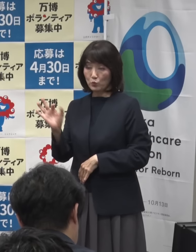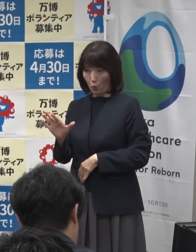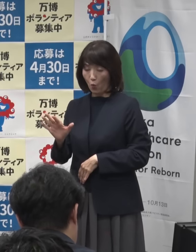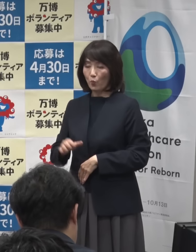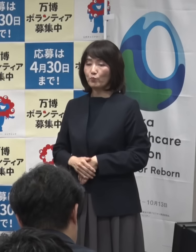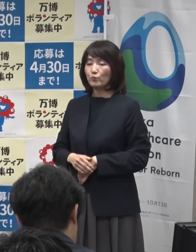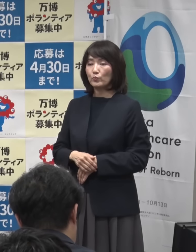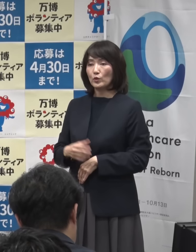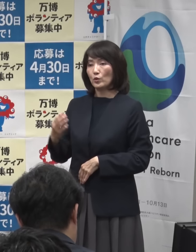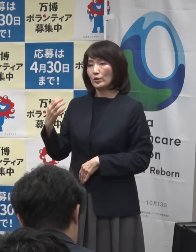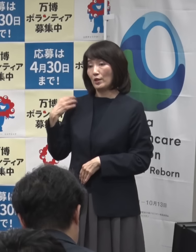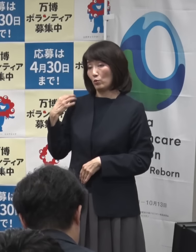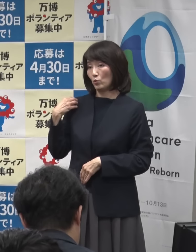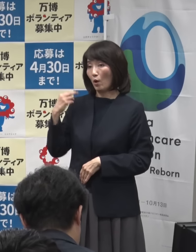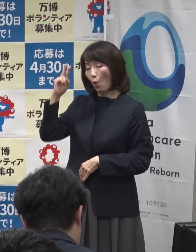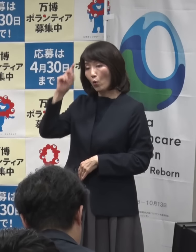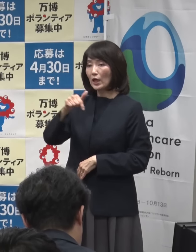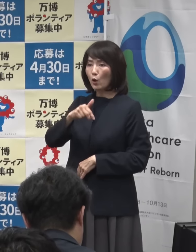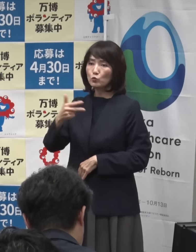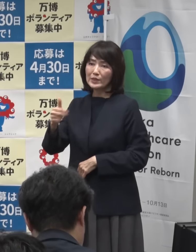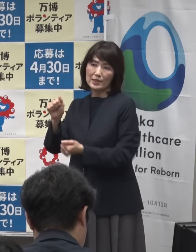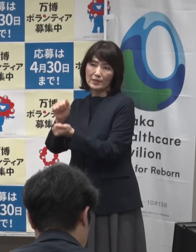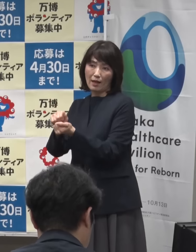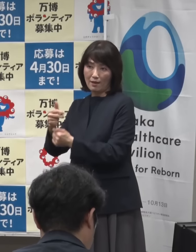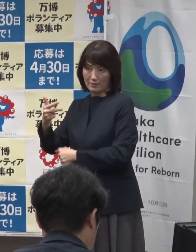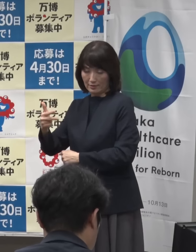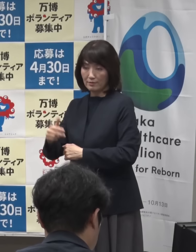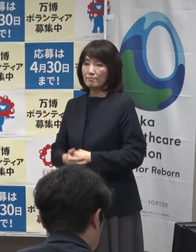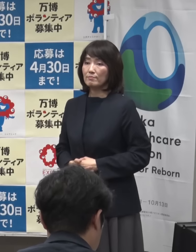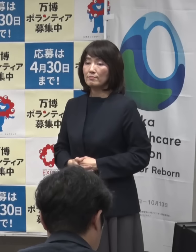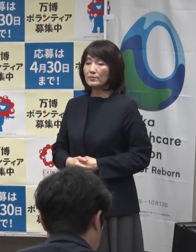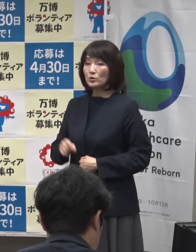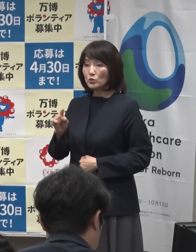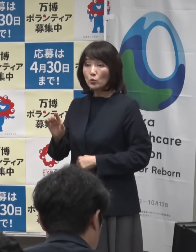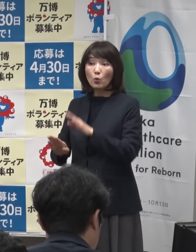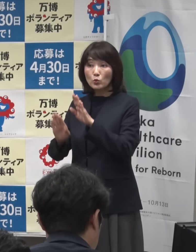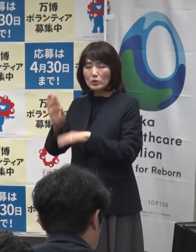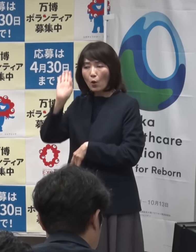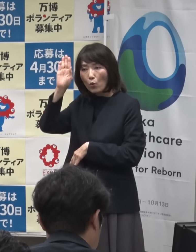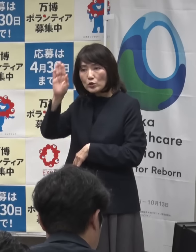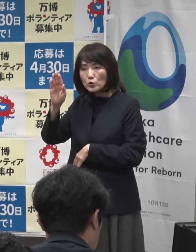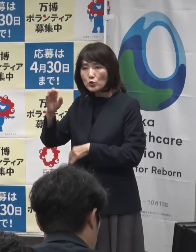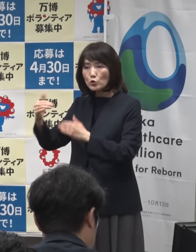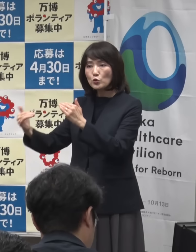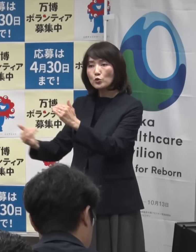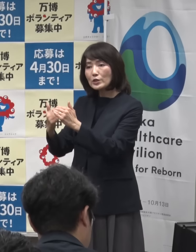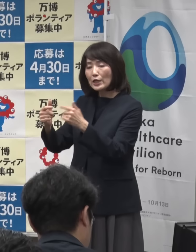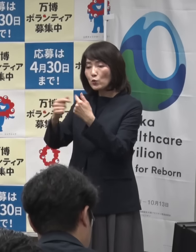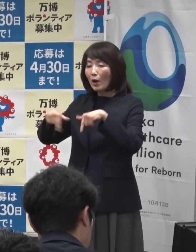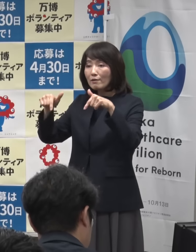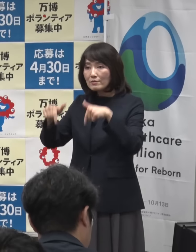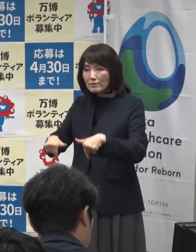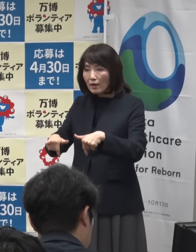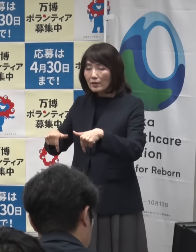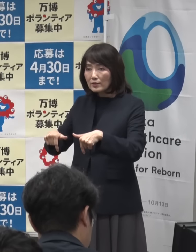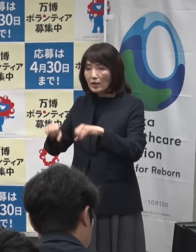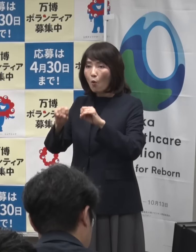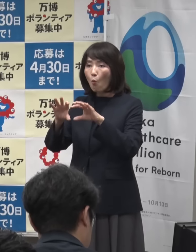阪市堺市で行います。また当日の模様につきましては、後日ラジオ関西でも放送する予定にしています